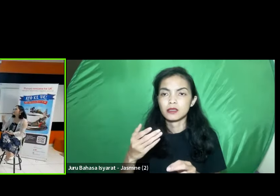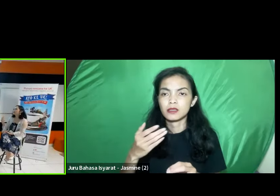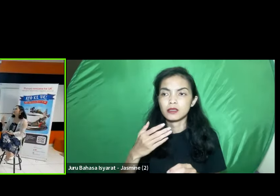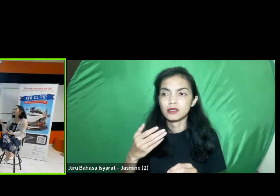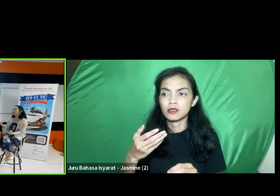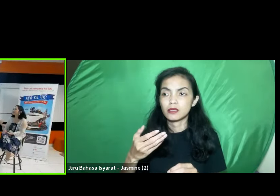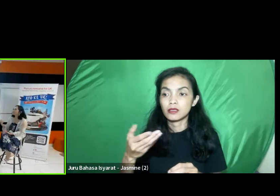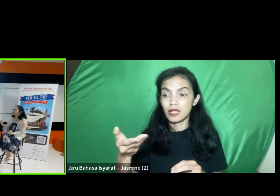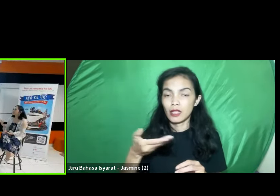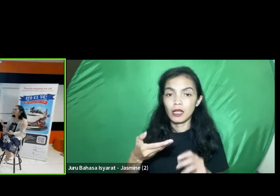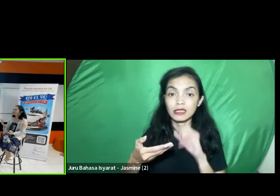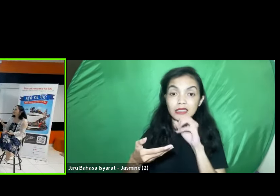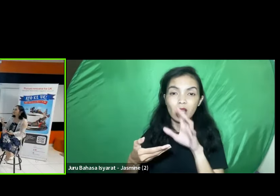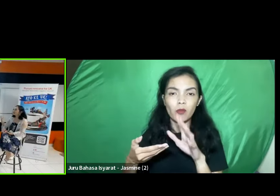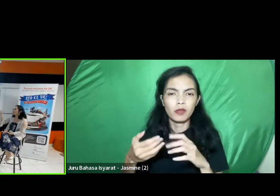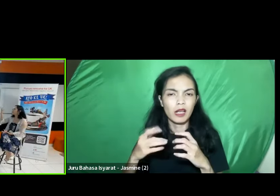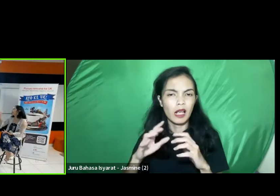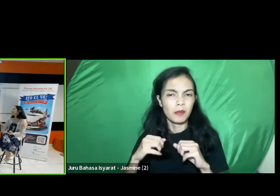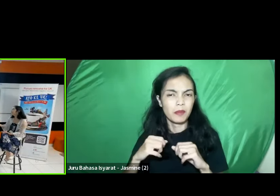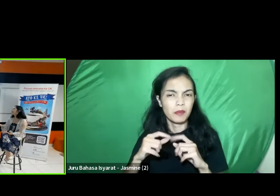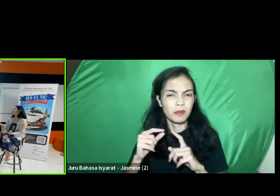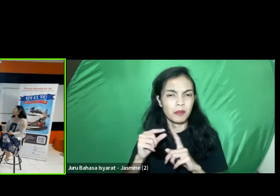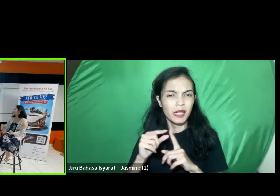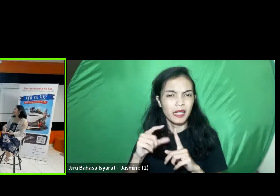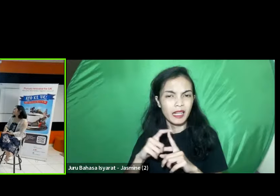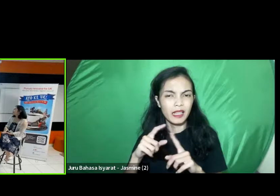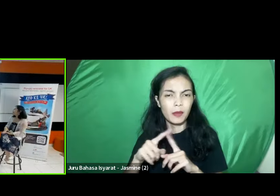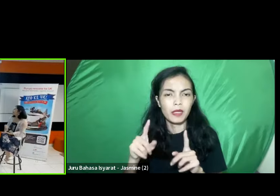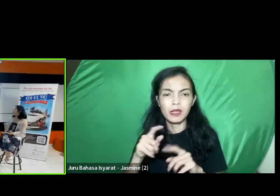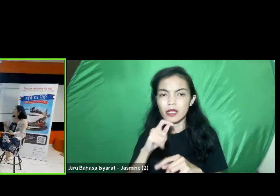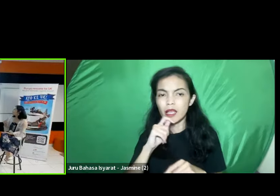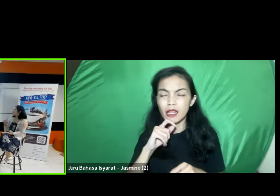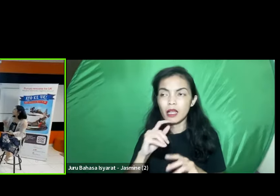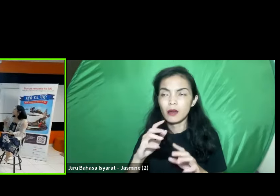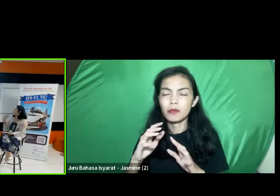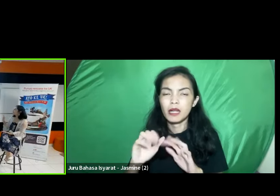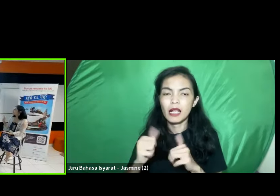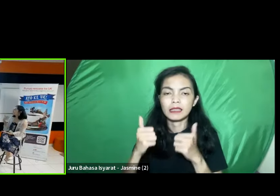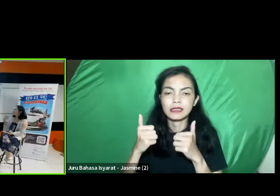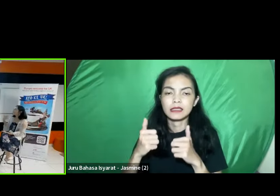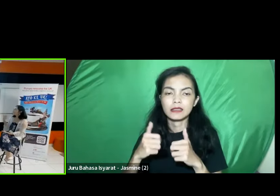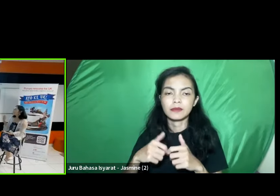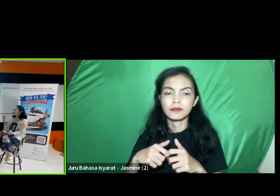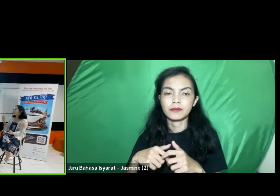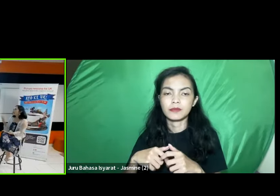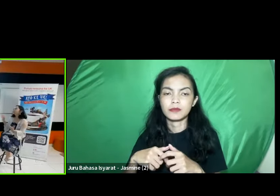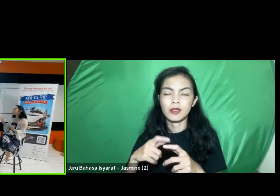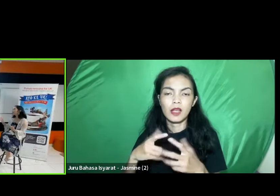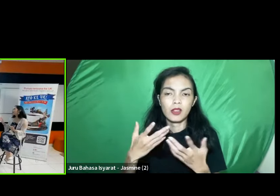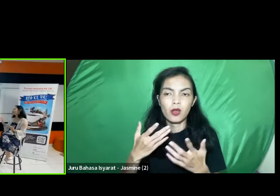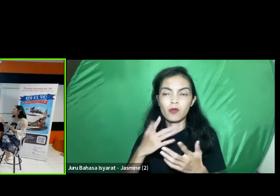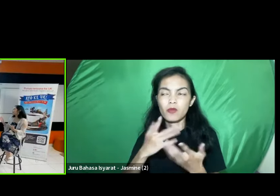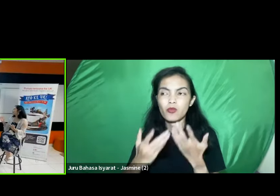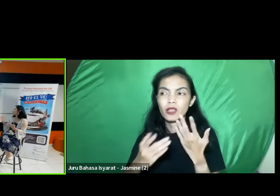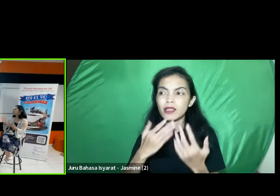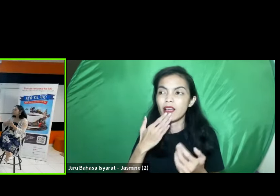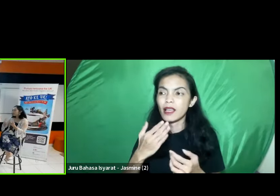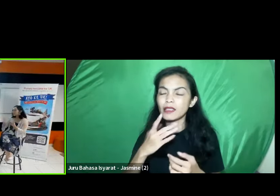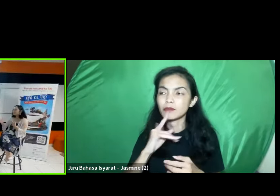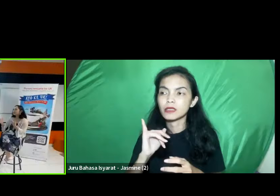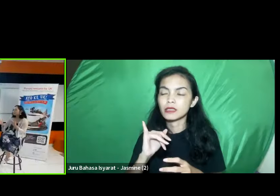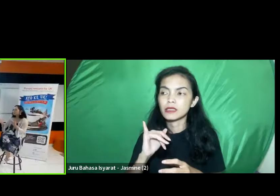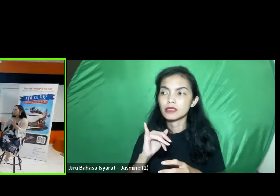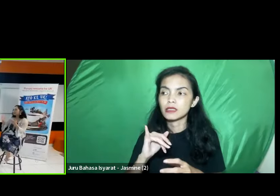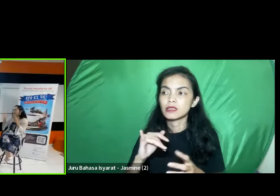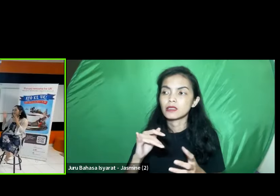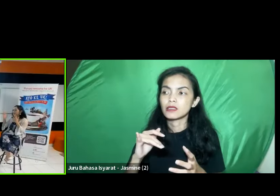jawaban sama jawaban Kakak tapi eventually kakak dapat aja gitu ternyata atau pertanyaan-pertanyaan yang mungkin Kakak enggak expect atau di